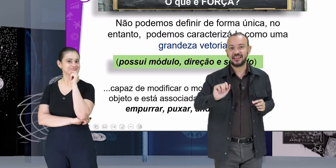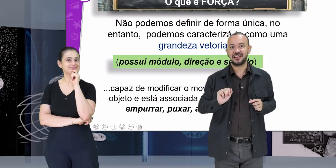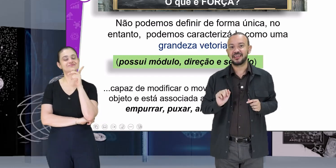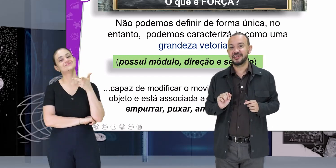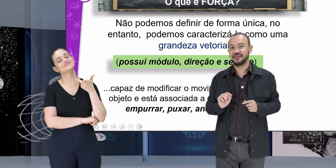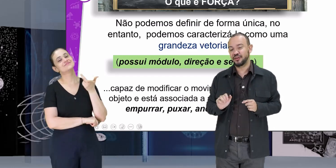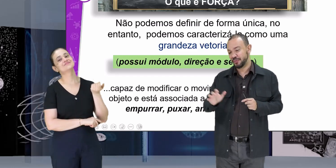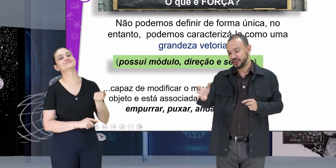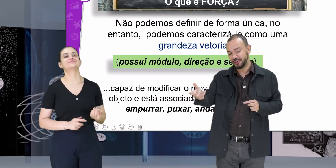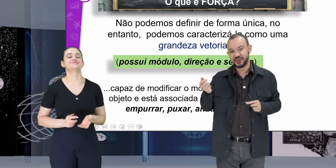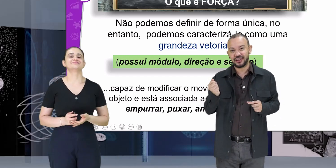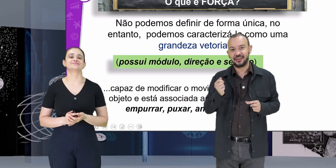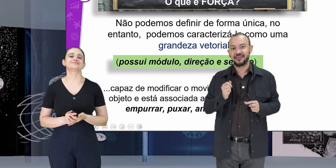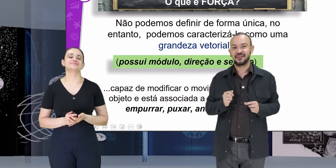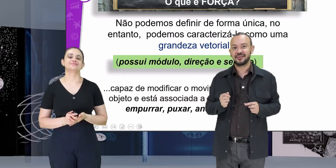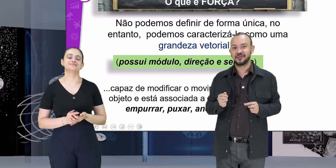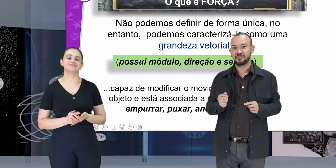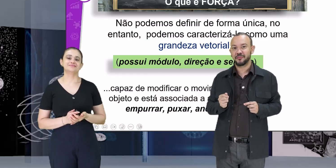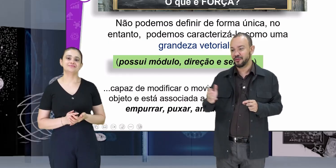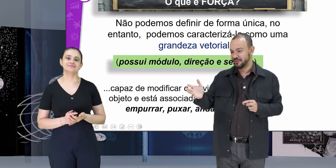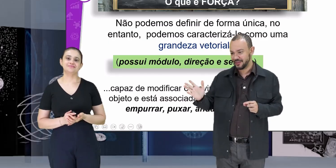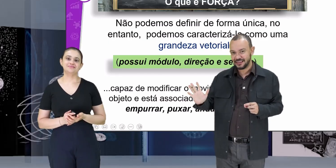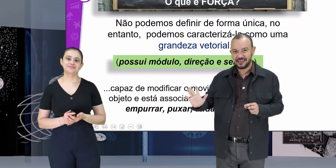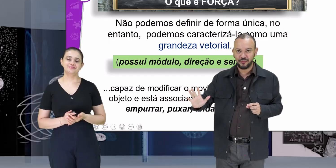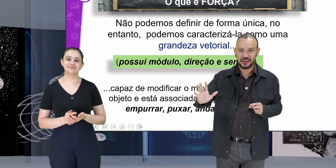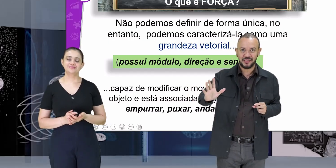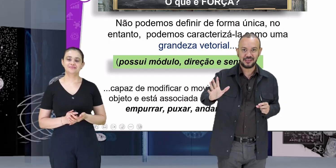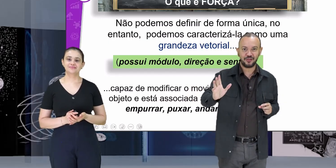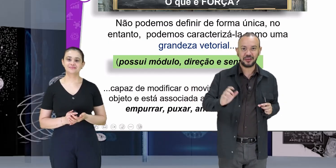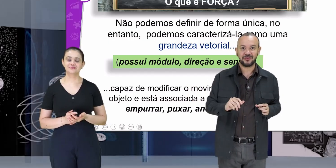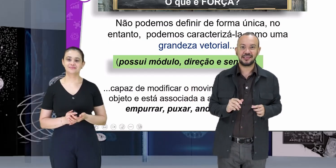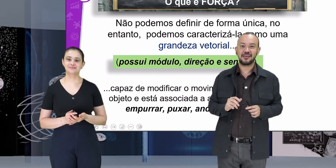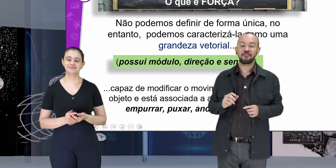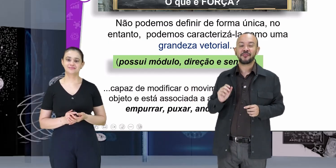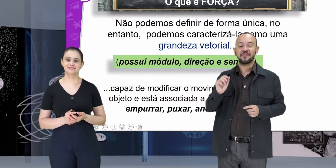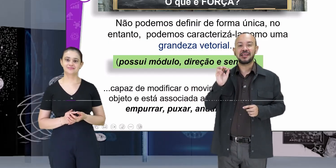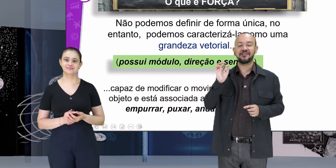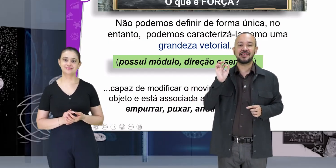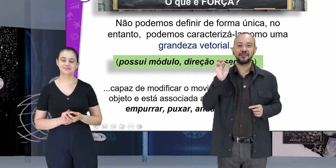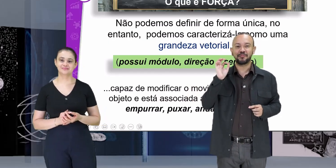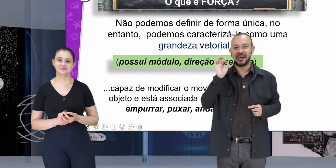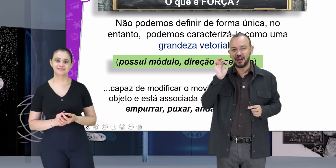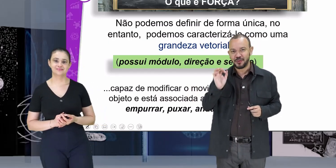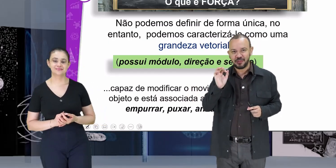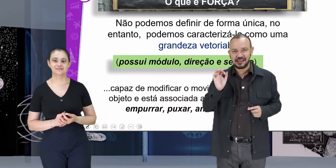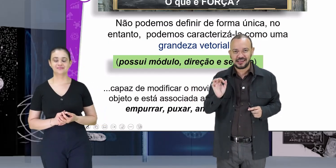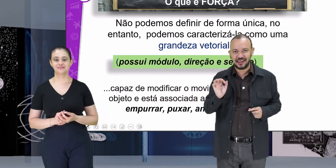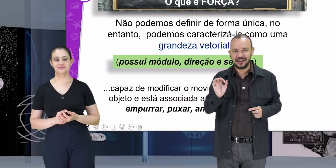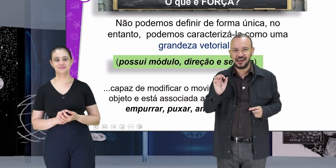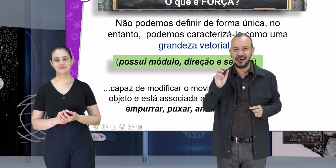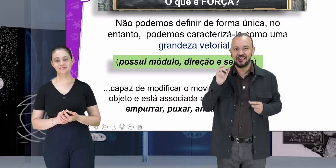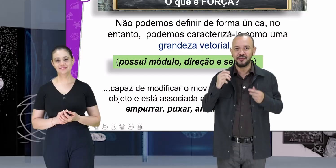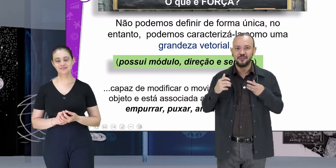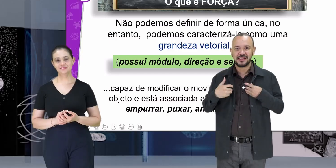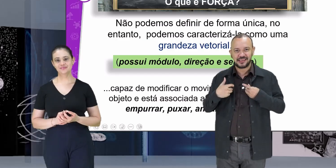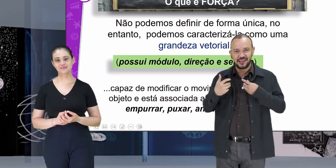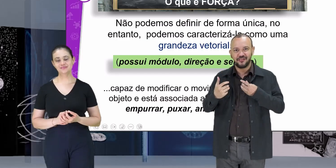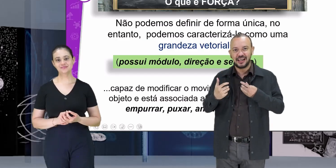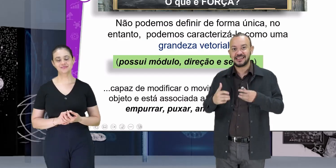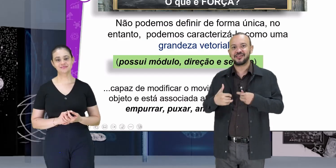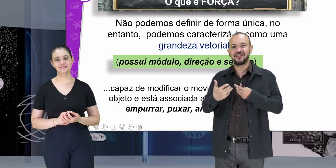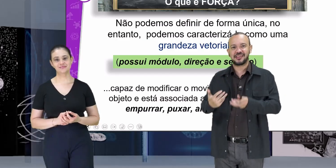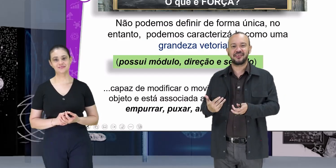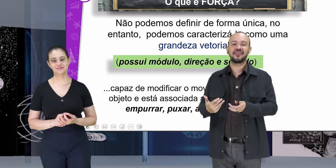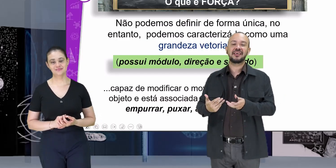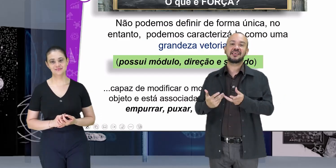empurrãozinho nele aí, ou pode puxar, ou lateralmente fazer alguma coisa. Mas se você parar para pensar, a informação,